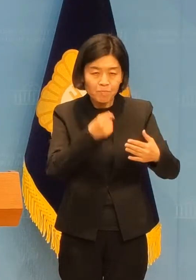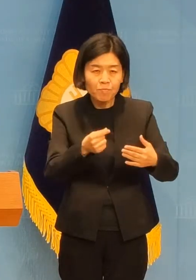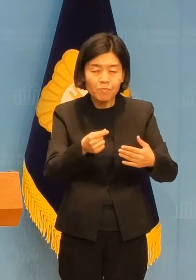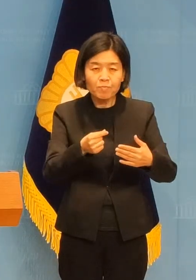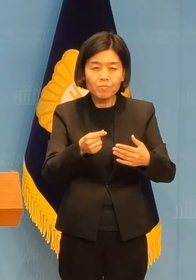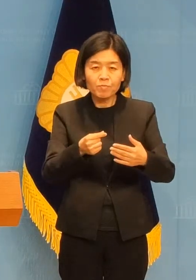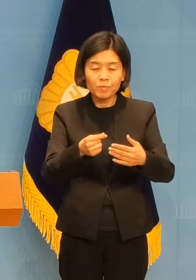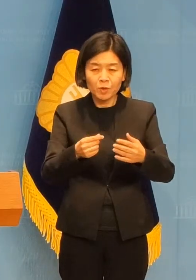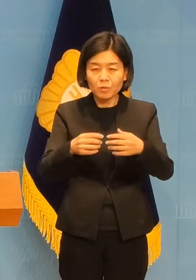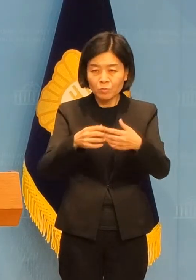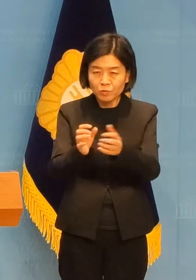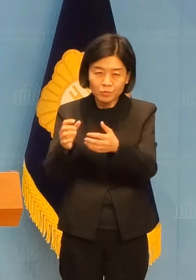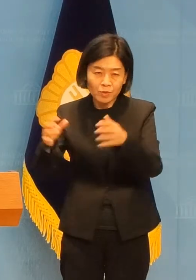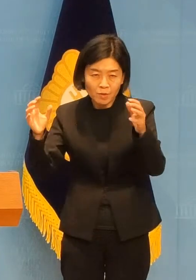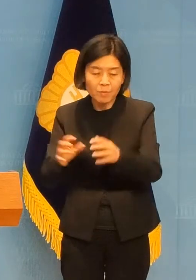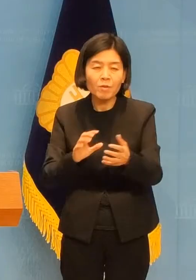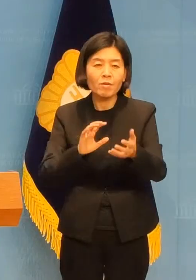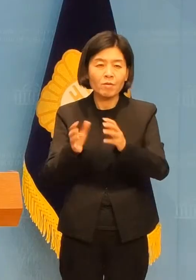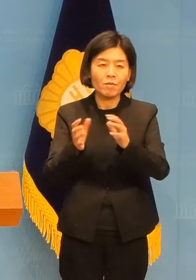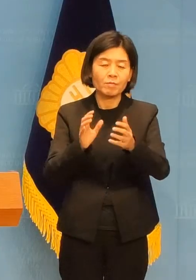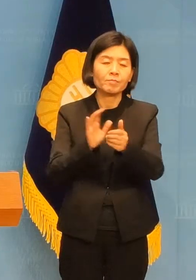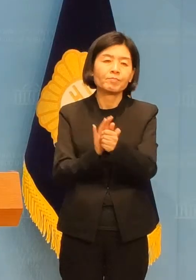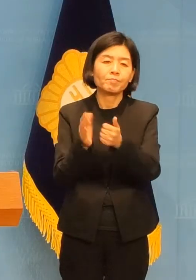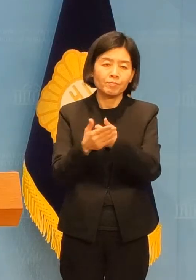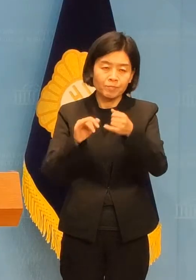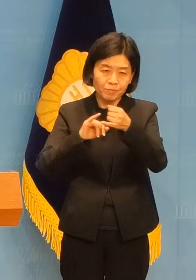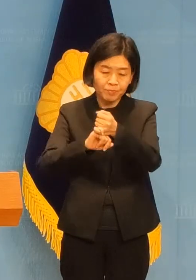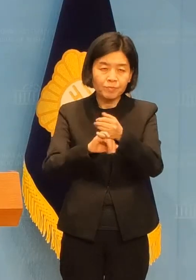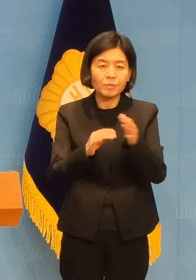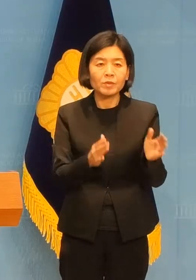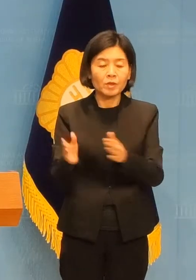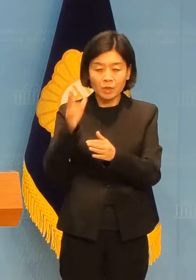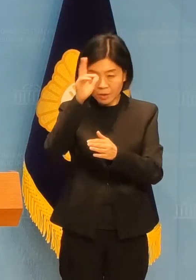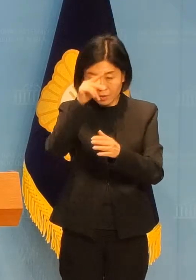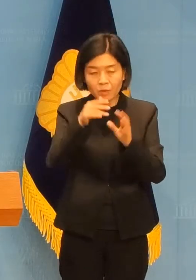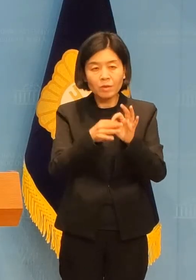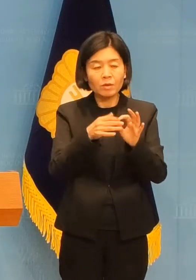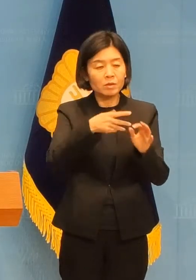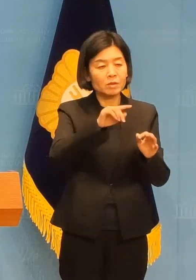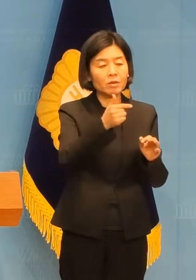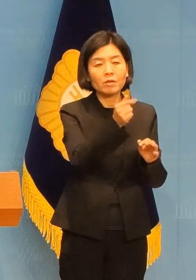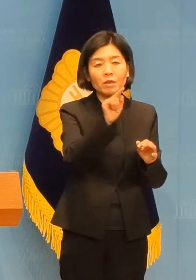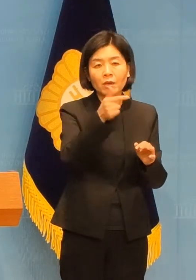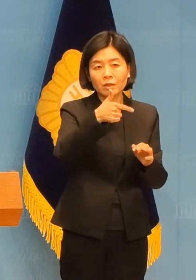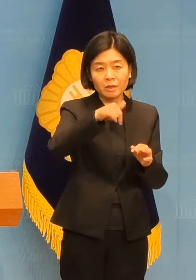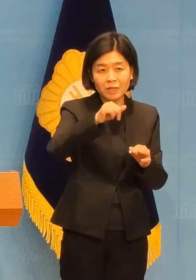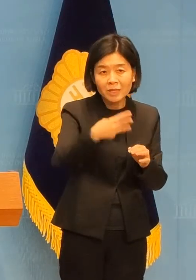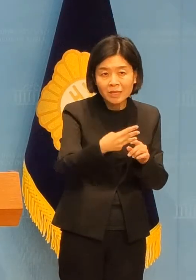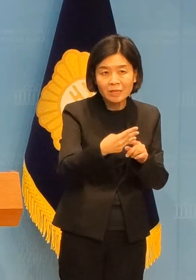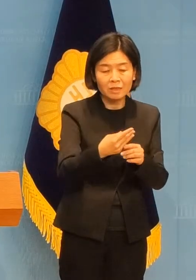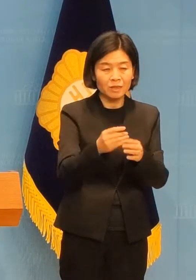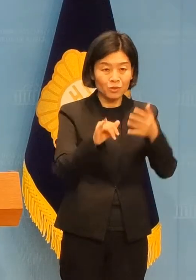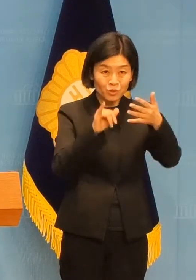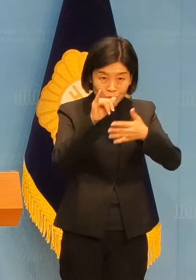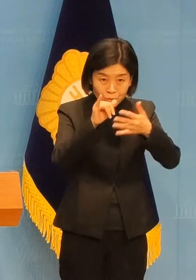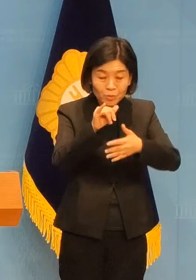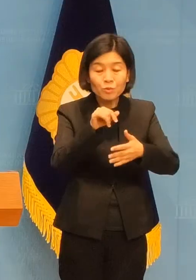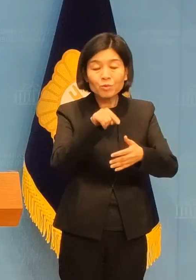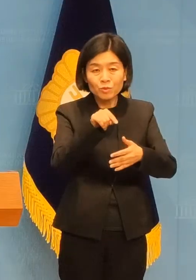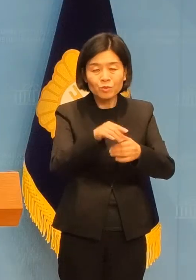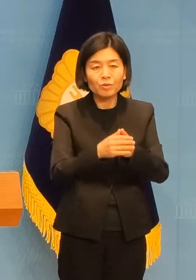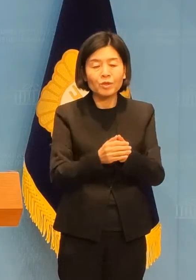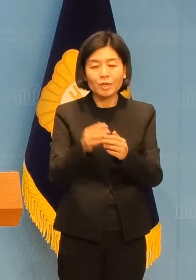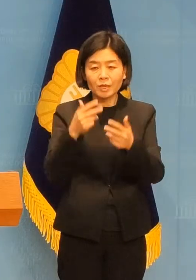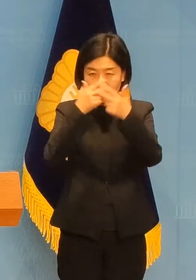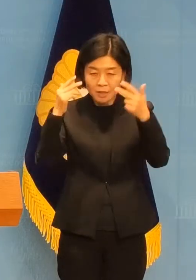협력 체계를 강화하겠습니다. 경찰 대응 보고입니다. 전한길 씨는 자신의 유튜브 전한길 뉴스 채널에서